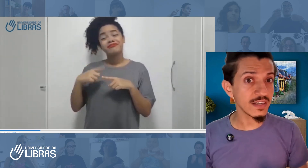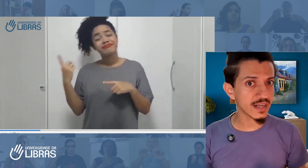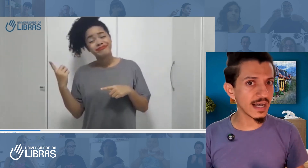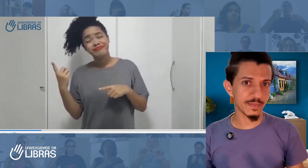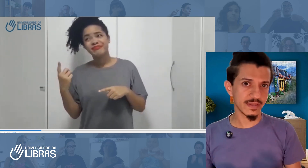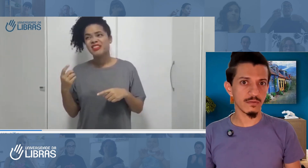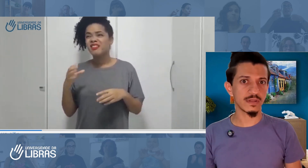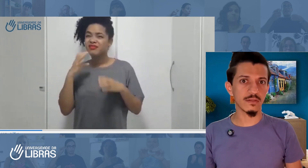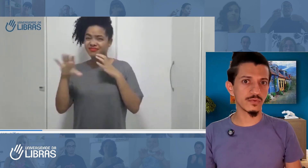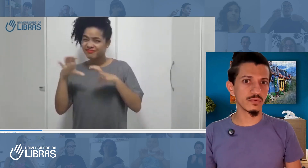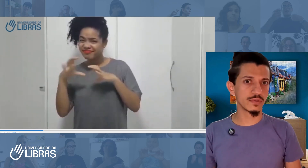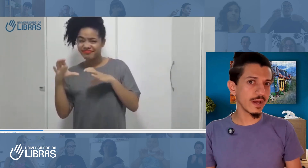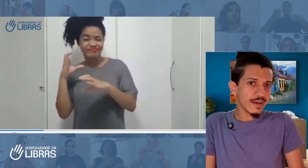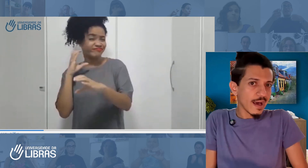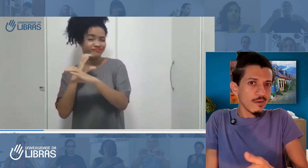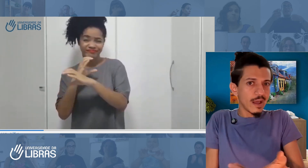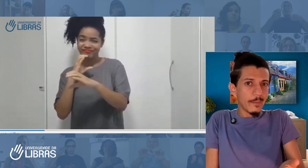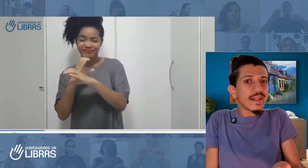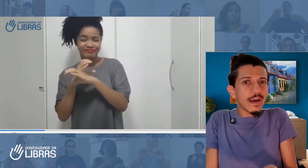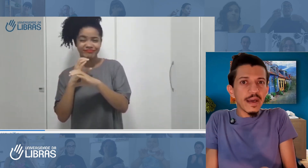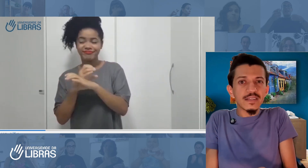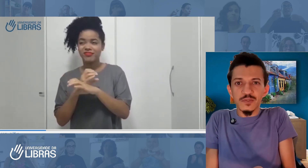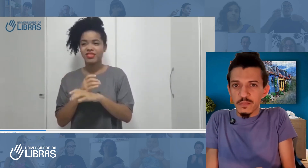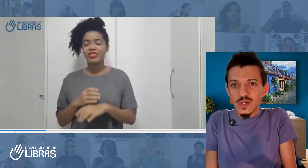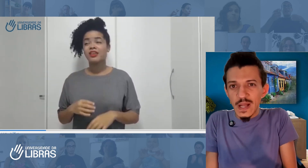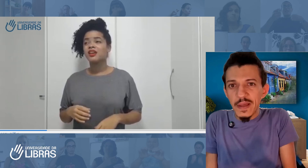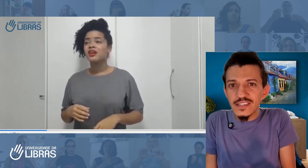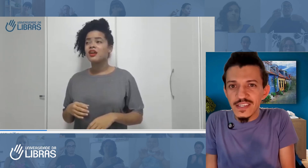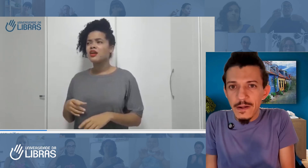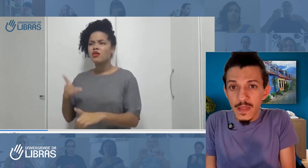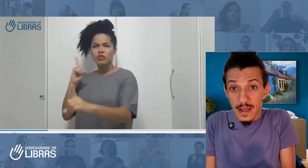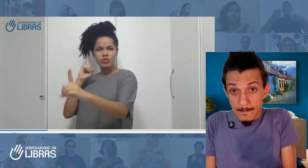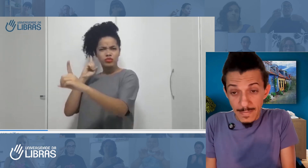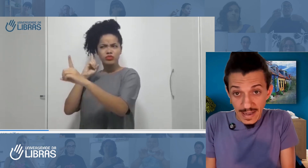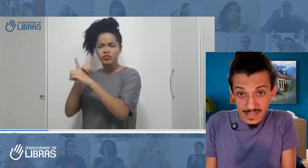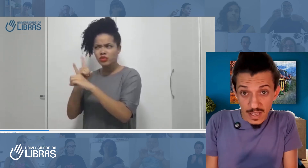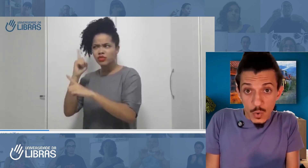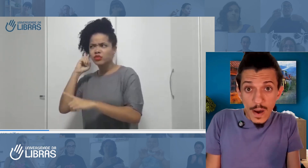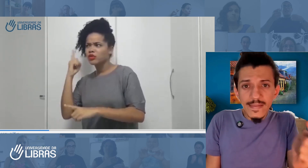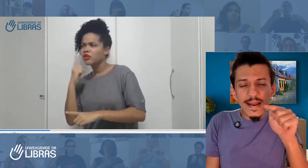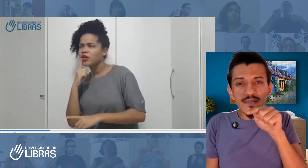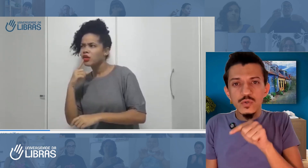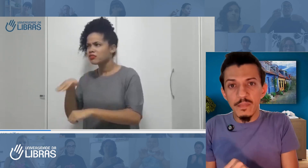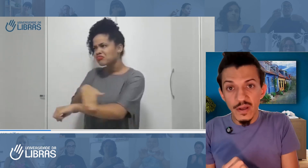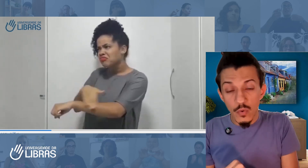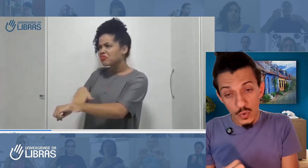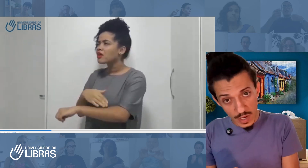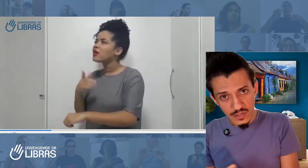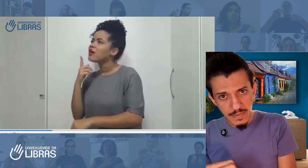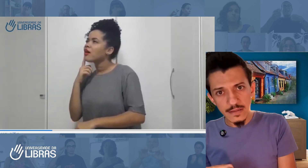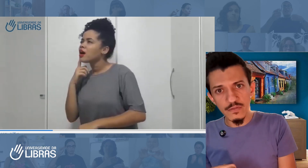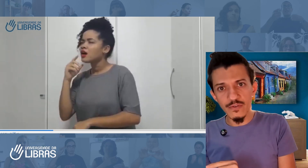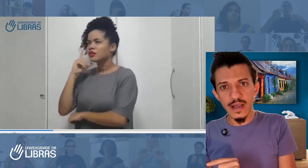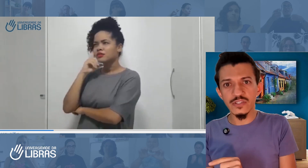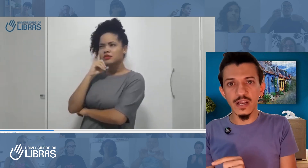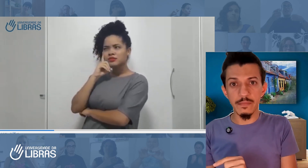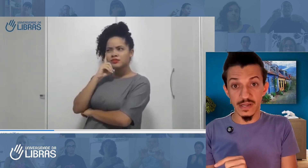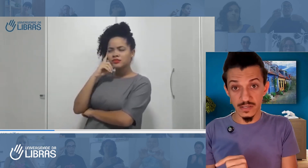para ter contato com surdos. Aí que ela ia aprender mesmo, supostamente, né? Mas quando ela descobriu o nosso método Fluente em Libras